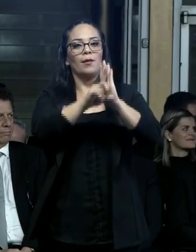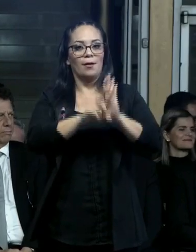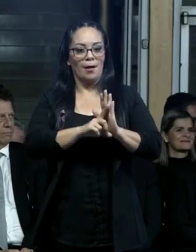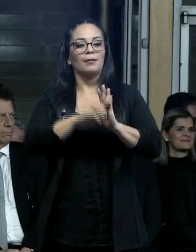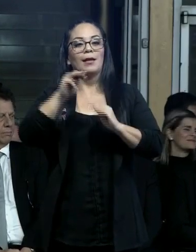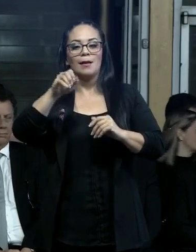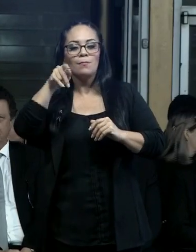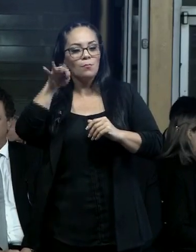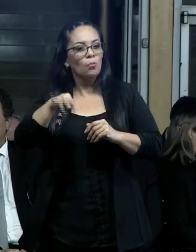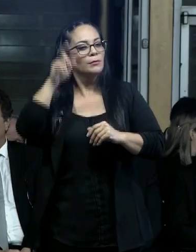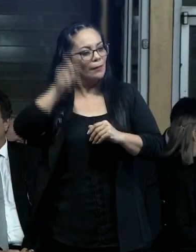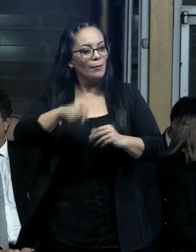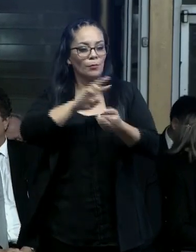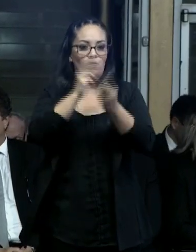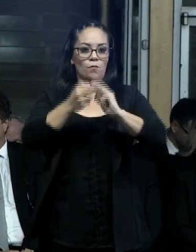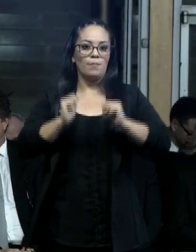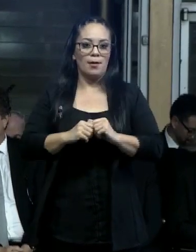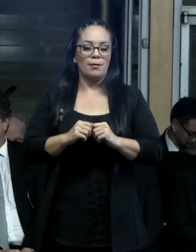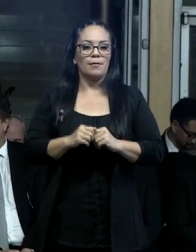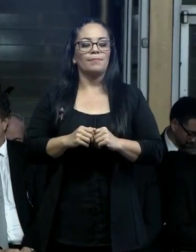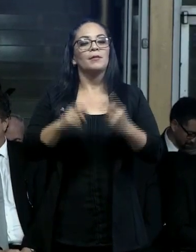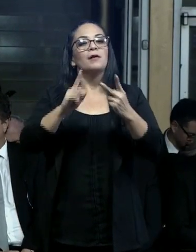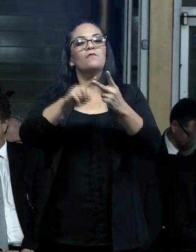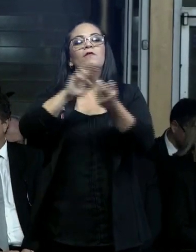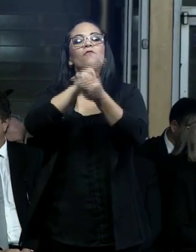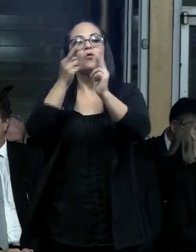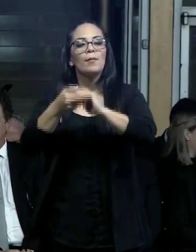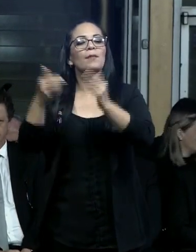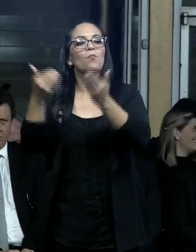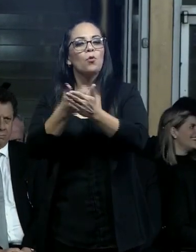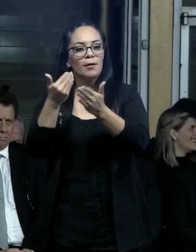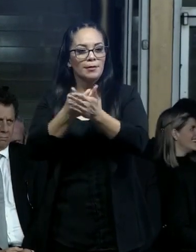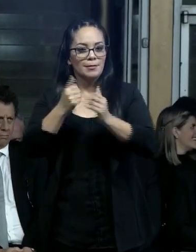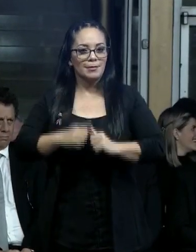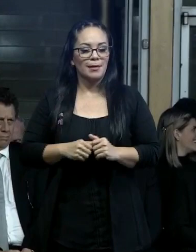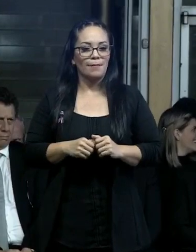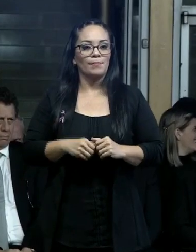Obras Públicas y Transportes, para reformar y modernizar